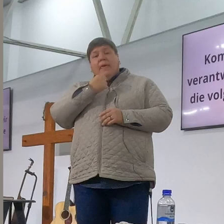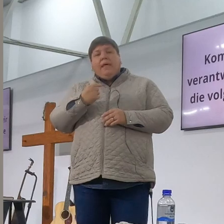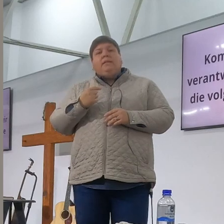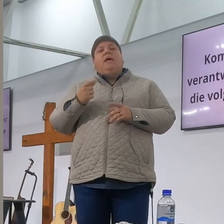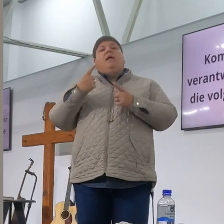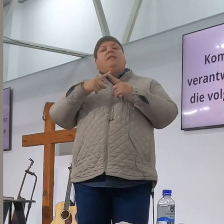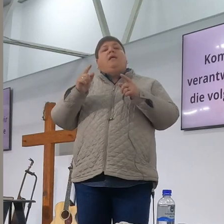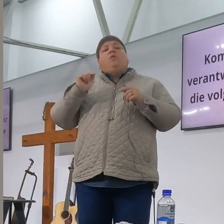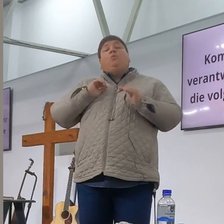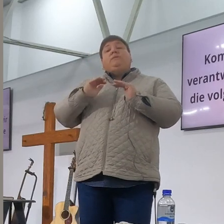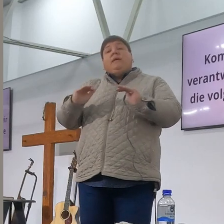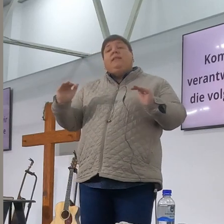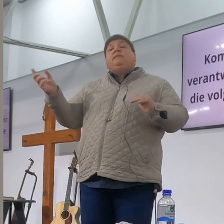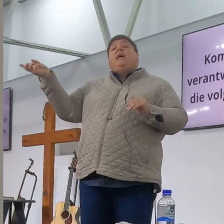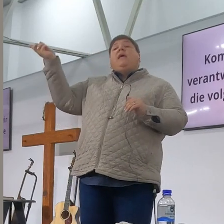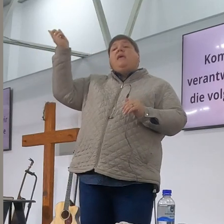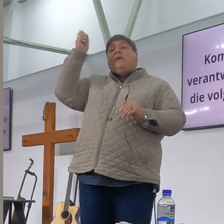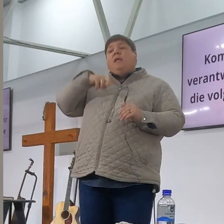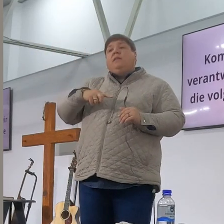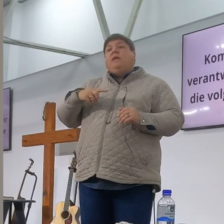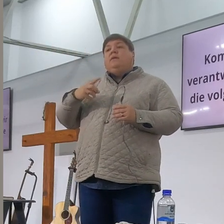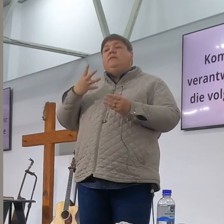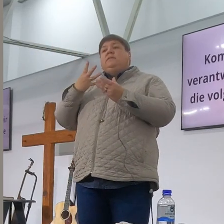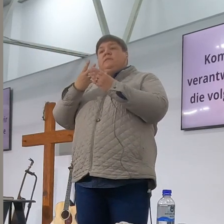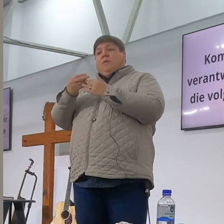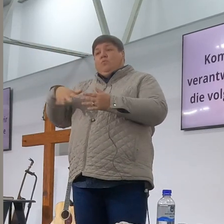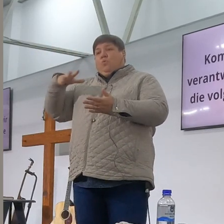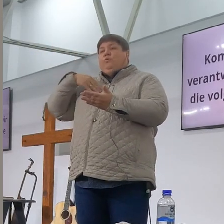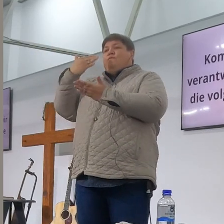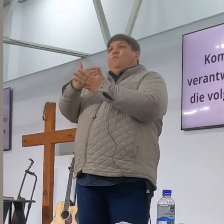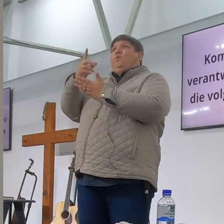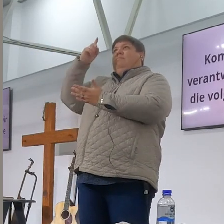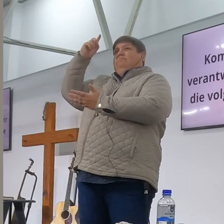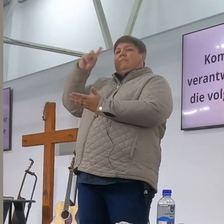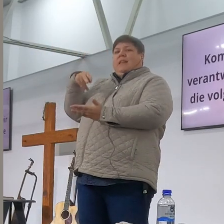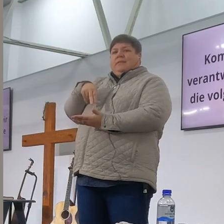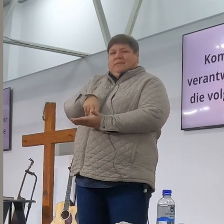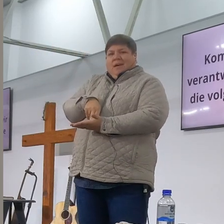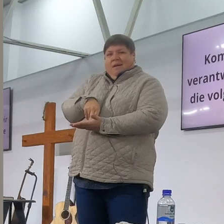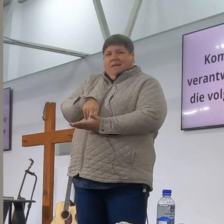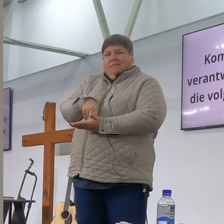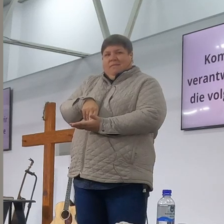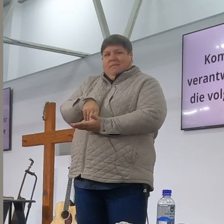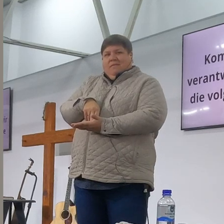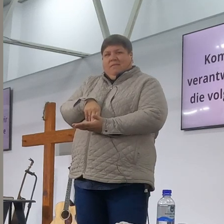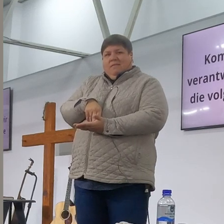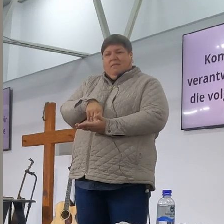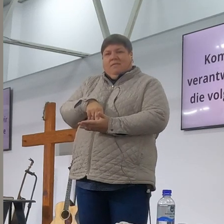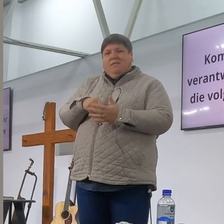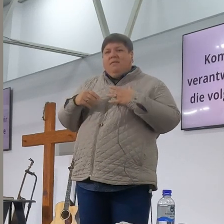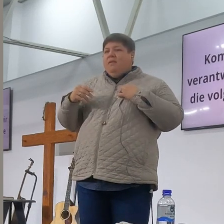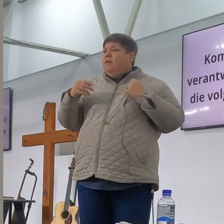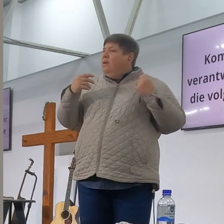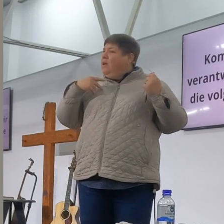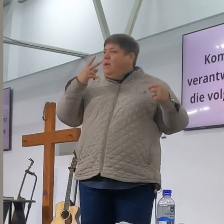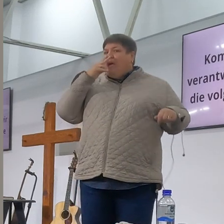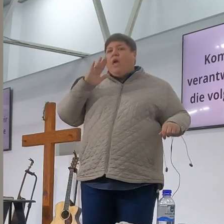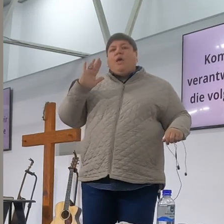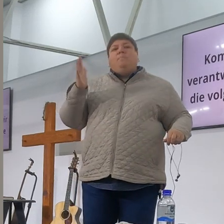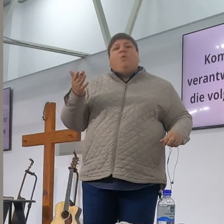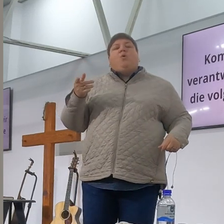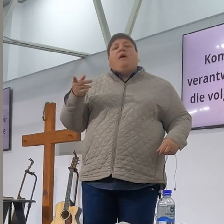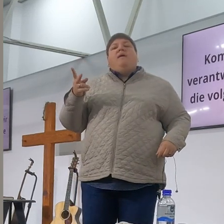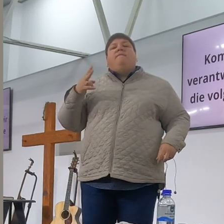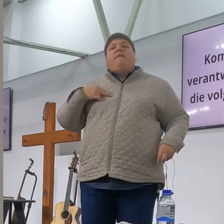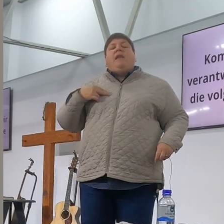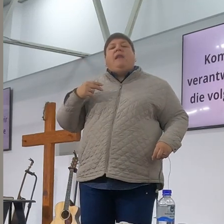ons kinders eendag saam met ons voor die Here sal staan. As ons kyk na die boek van Rigters, die volk het nou